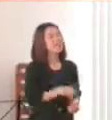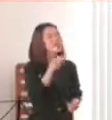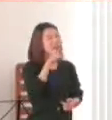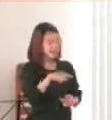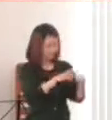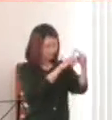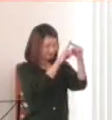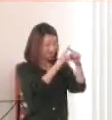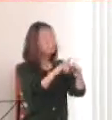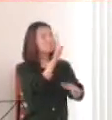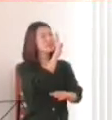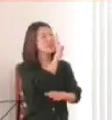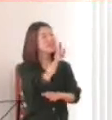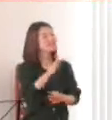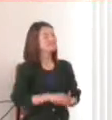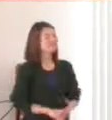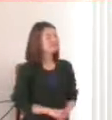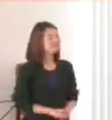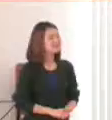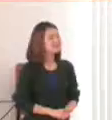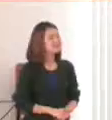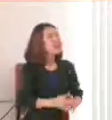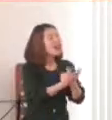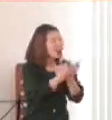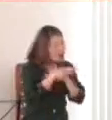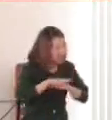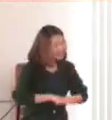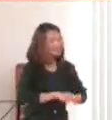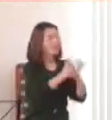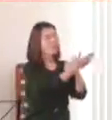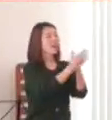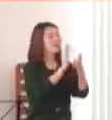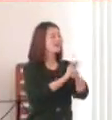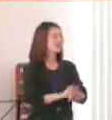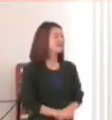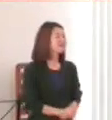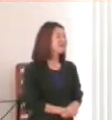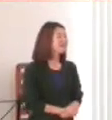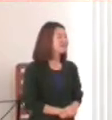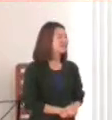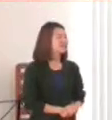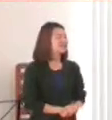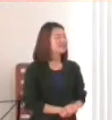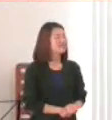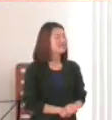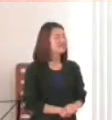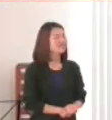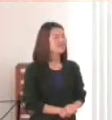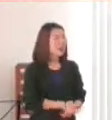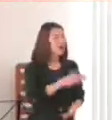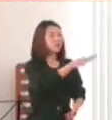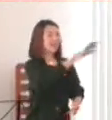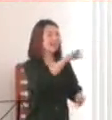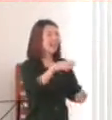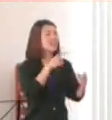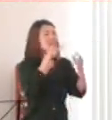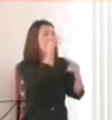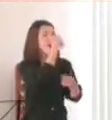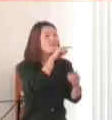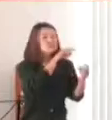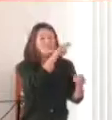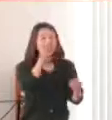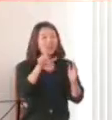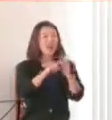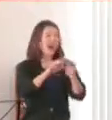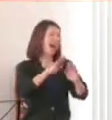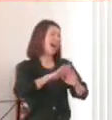です。安心保険、ね、すごいなんか皆さんの雰囲気が安らかになりましたね